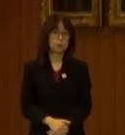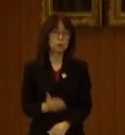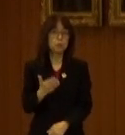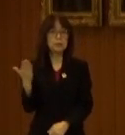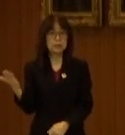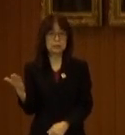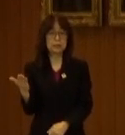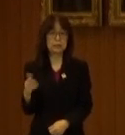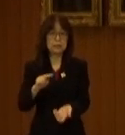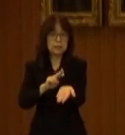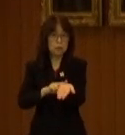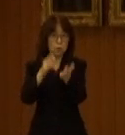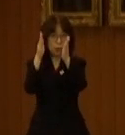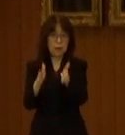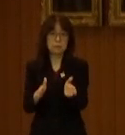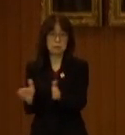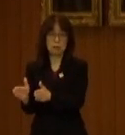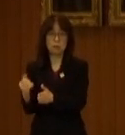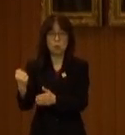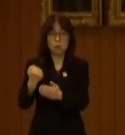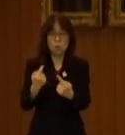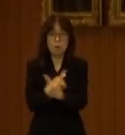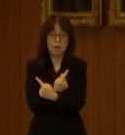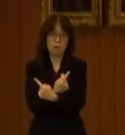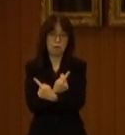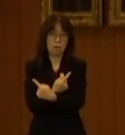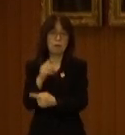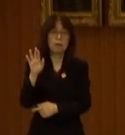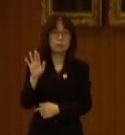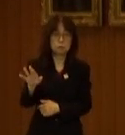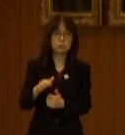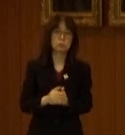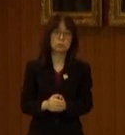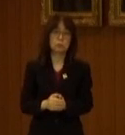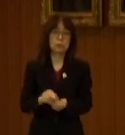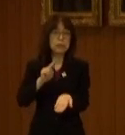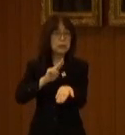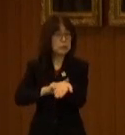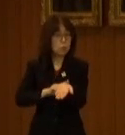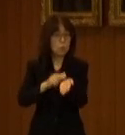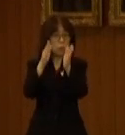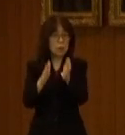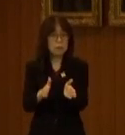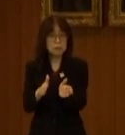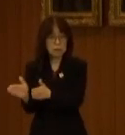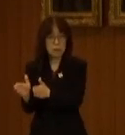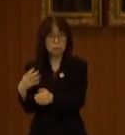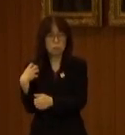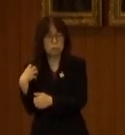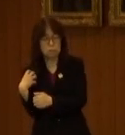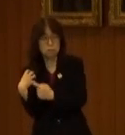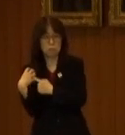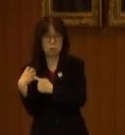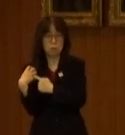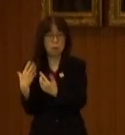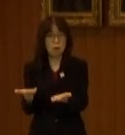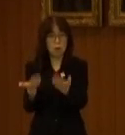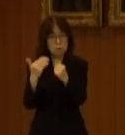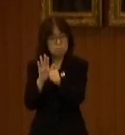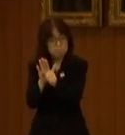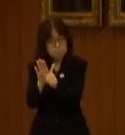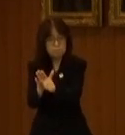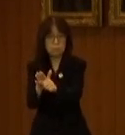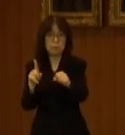次に医療体制の強化であります。医療体制の負荷をできるだけ軽減をするため